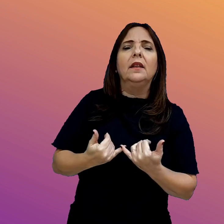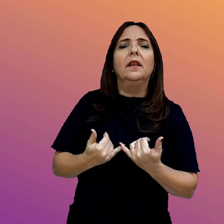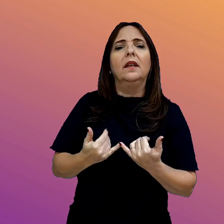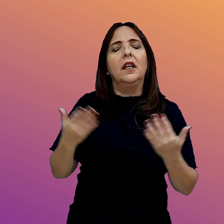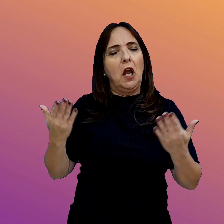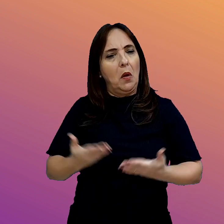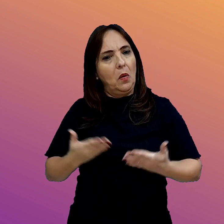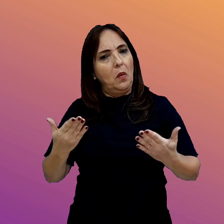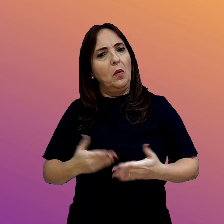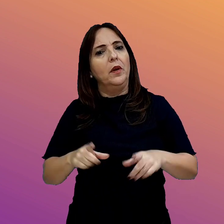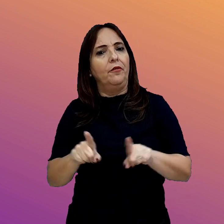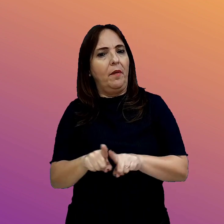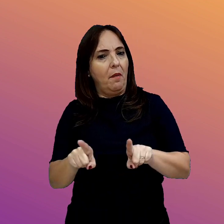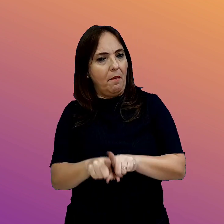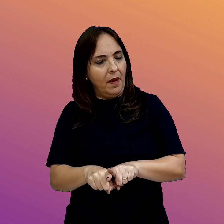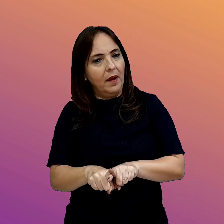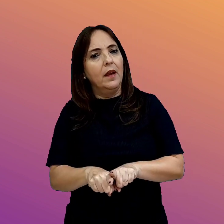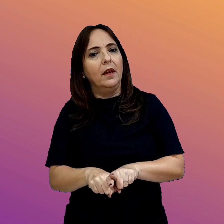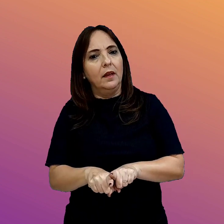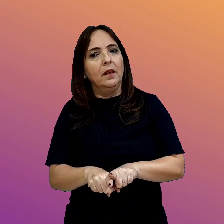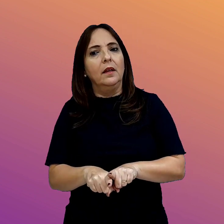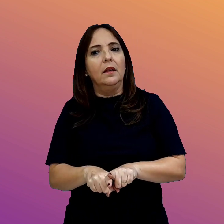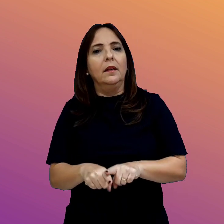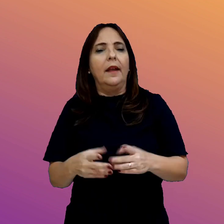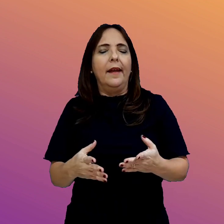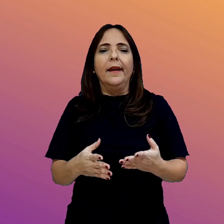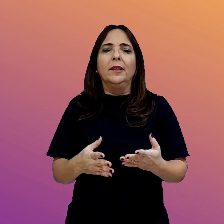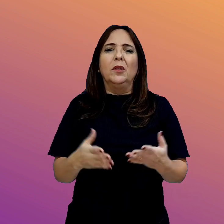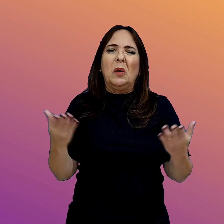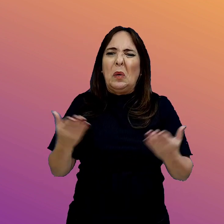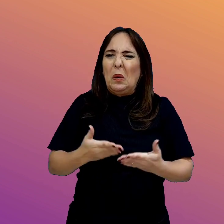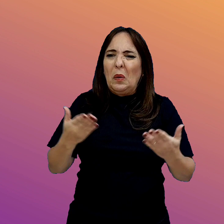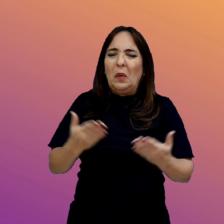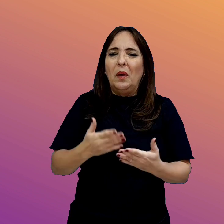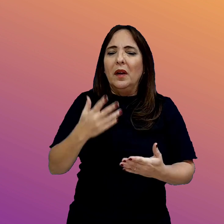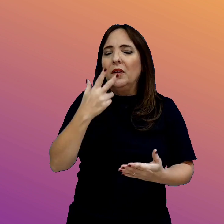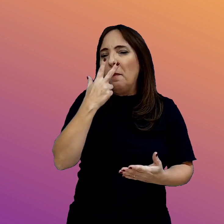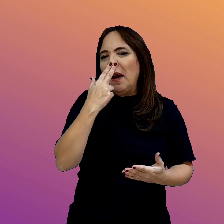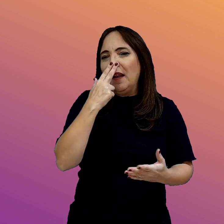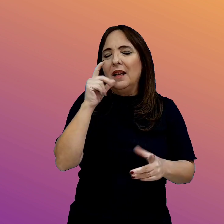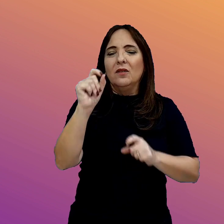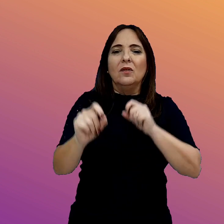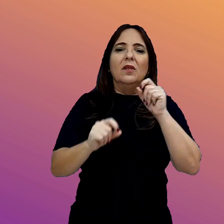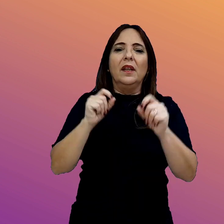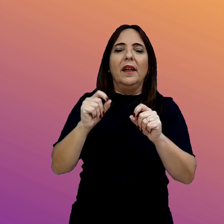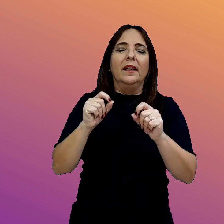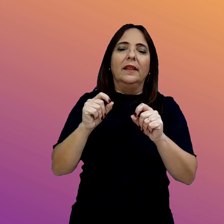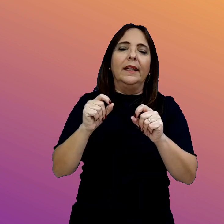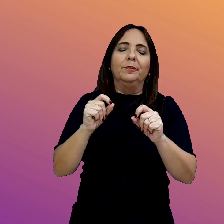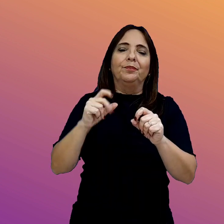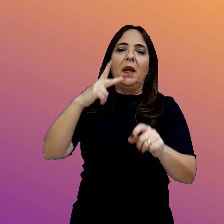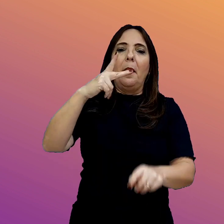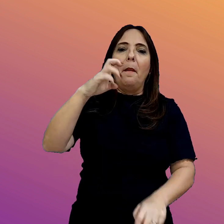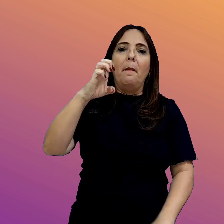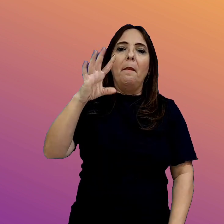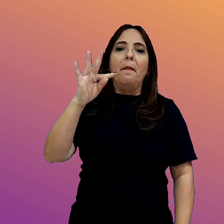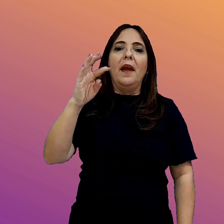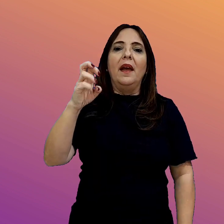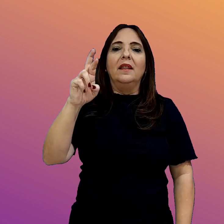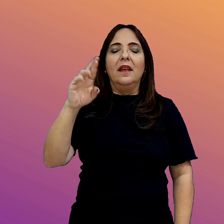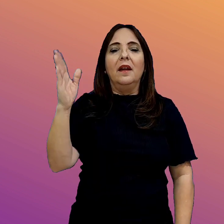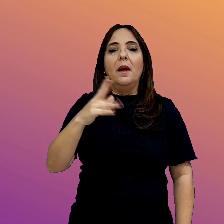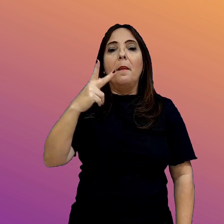da síndrome de Peter Pan, geração canguru. E aí eu falo para alguns pais, os filhos já estão numa idade assim, um pouco